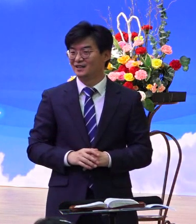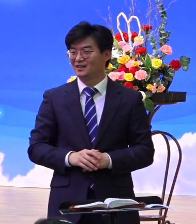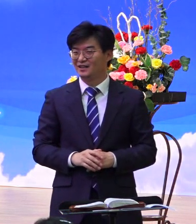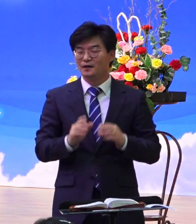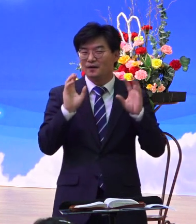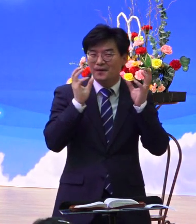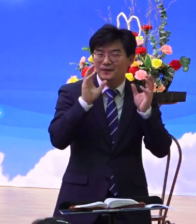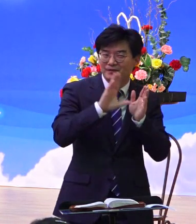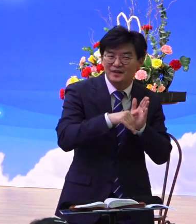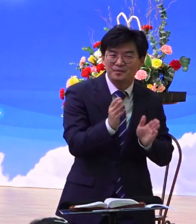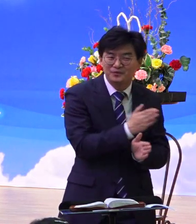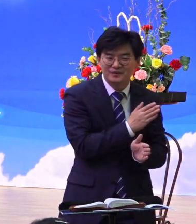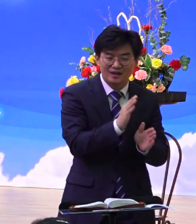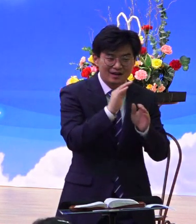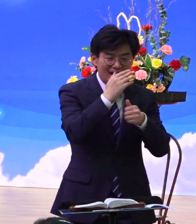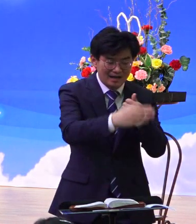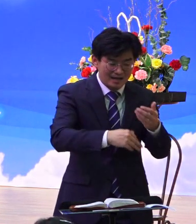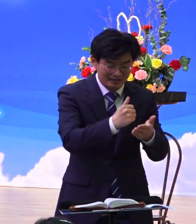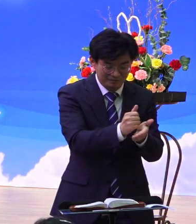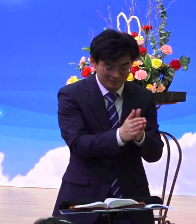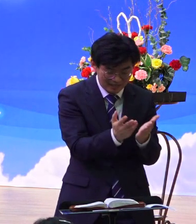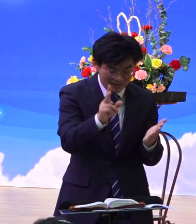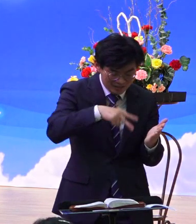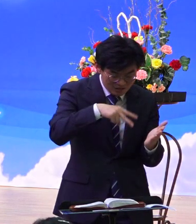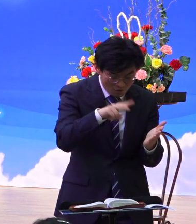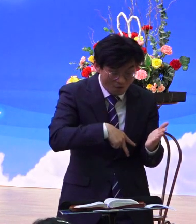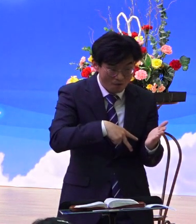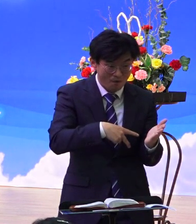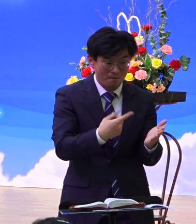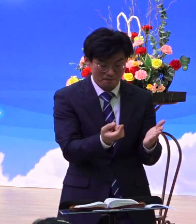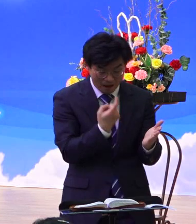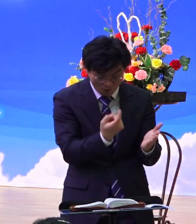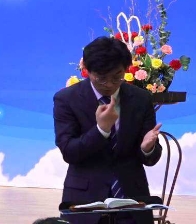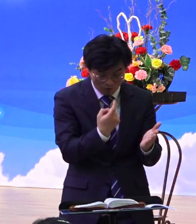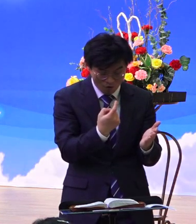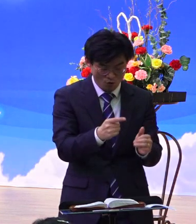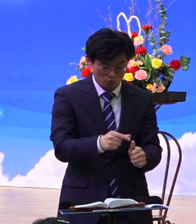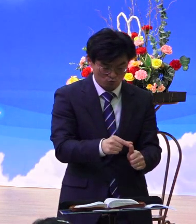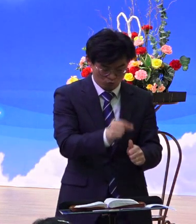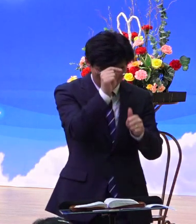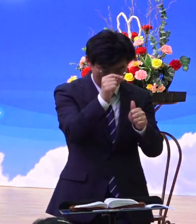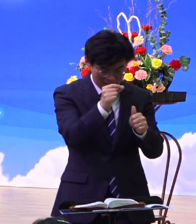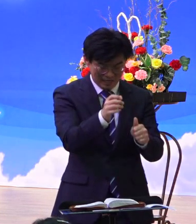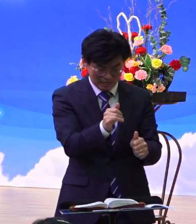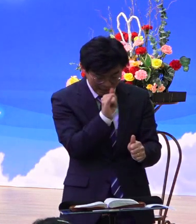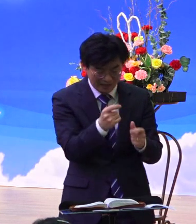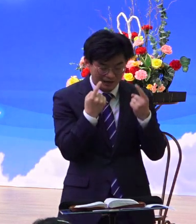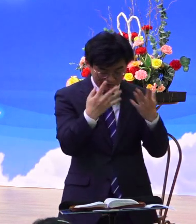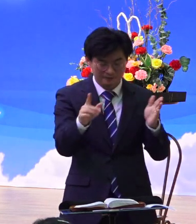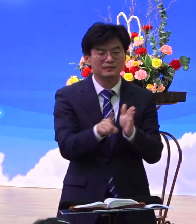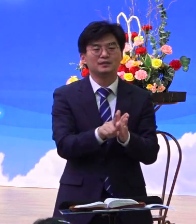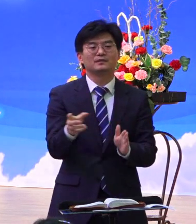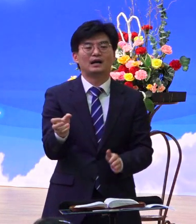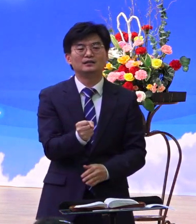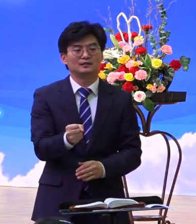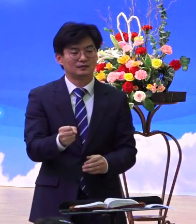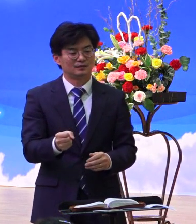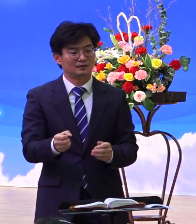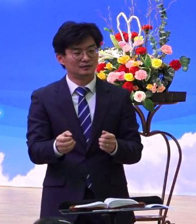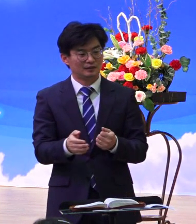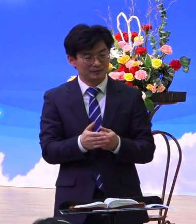성경에 있다는 것이죠. 구원의 확신, 그리고 하나님께 대한 헌신, 이 모든 열쇠가 성경에 있다. 디모데의